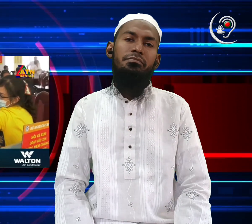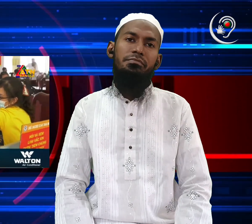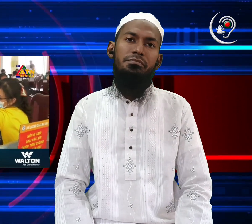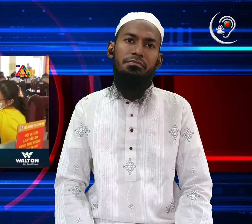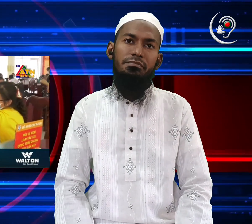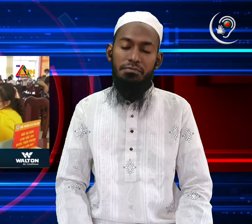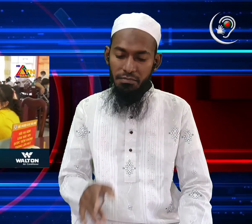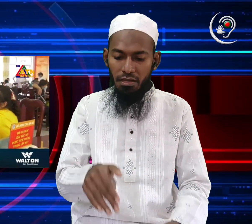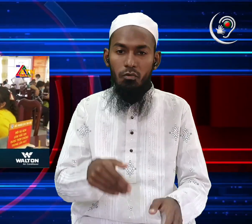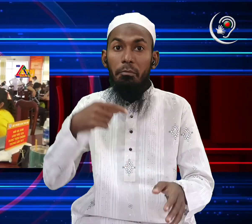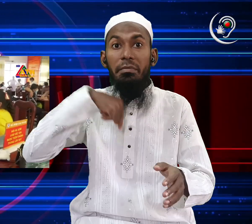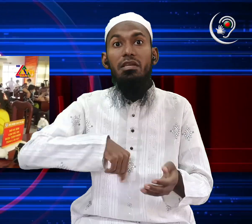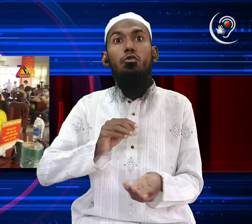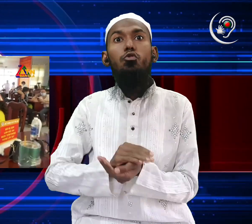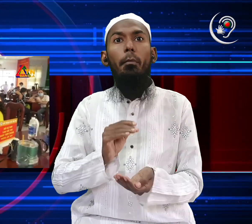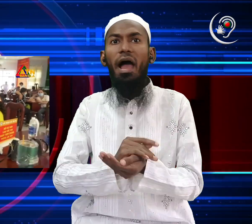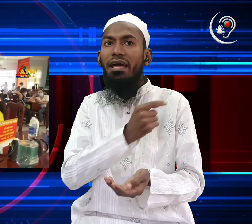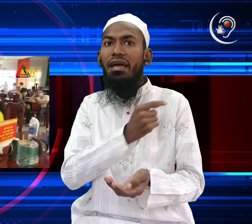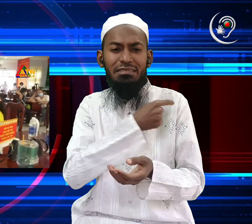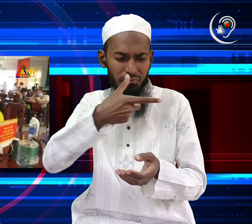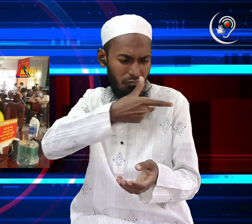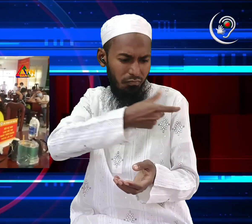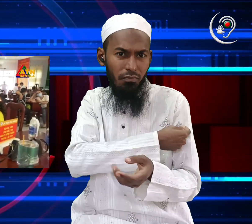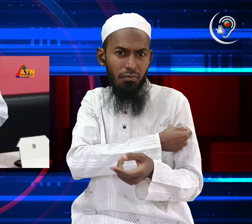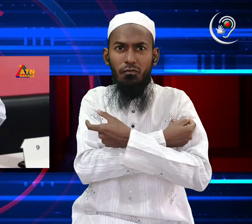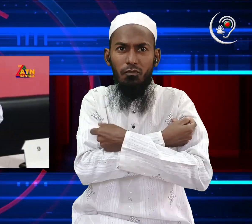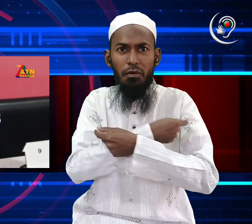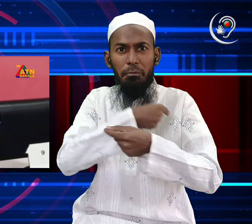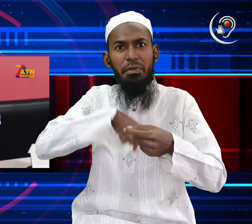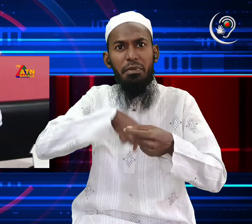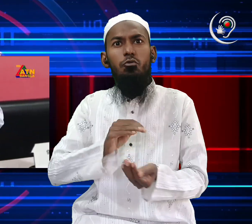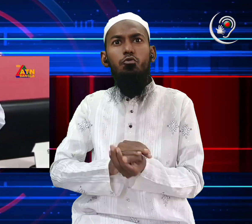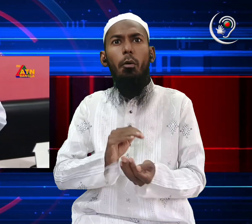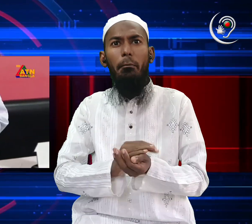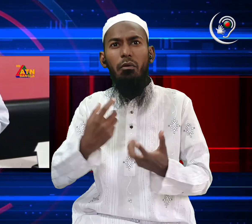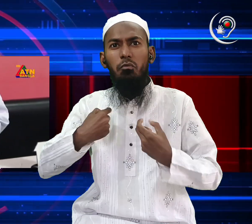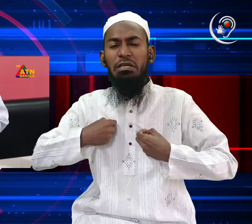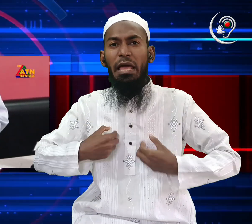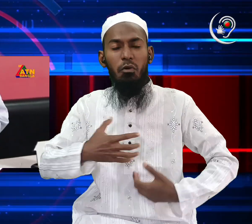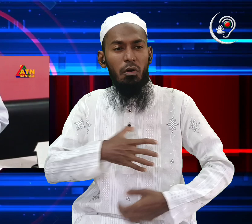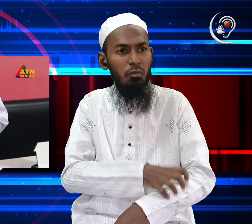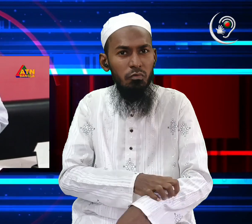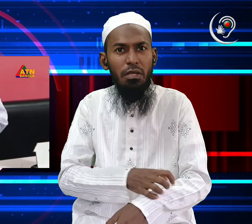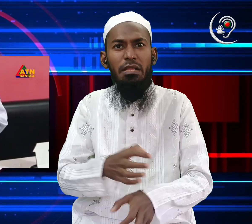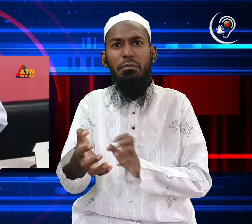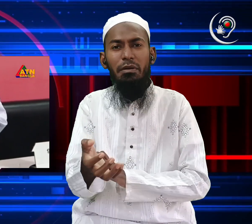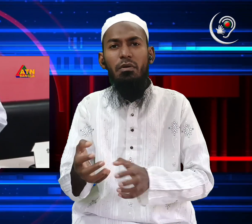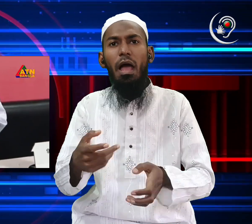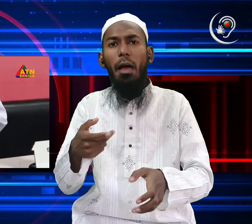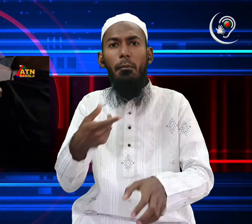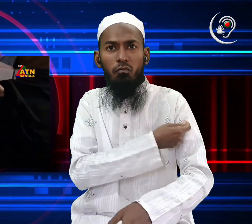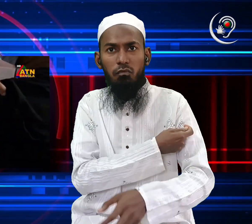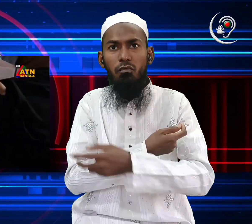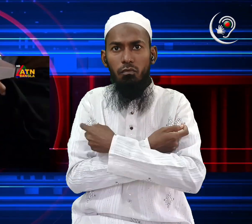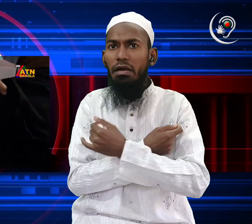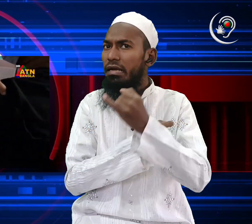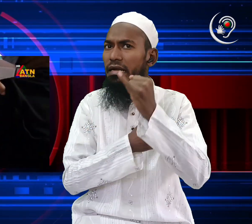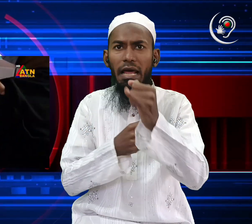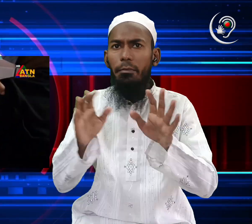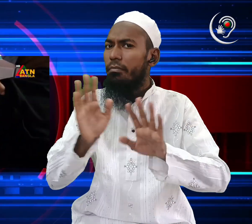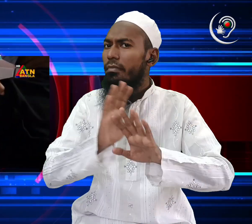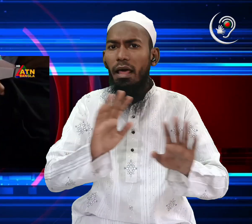ক্রিস্টিনা ফেক্সোভা এক বিবৃতিতে নিজের গবেষণা প্রবন্ধ সম্পর্কে বলেন, ব্যাপারটি এমন নয় যে আমরা করোনা টিকার ডোজকে ক্ষতিকর বলে প্রচার